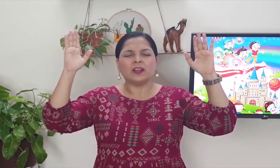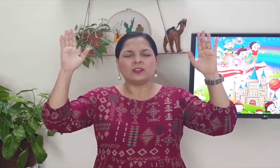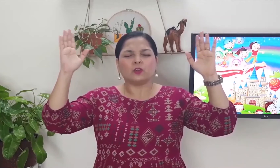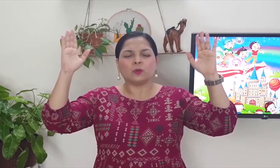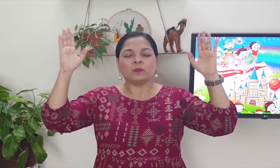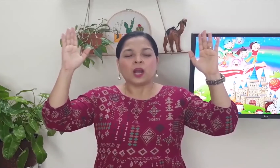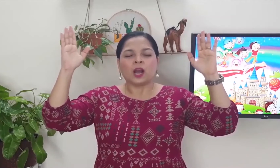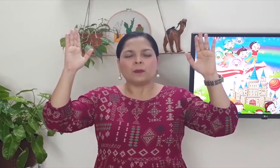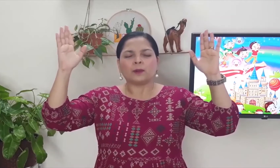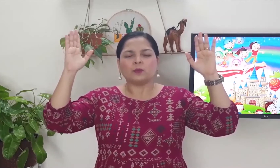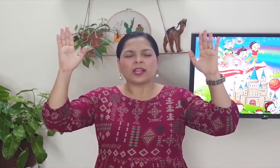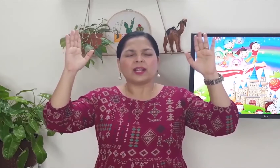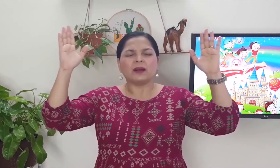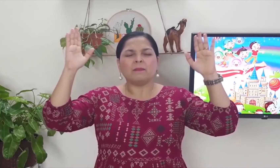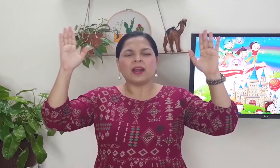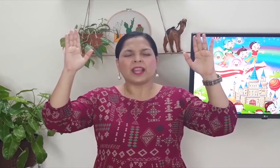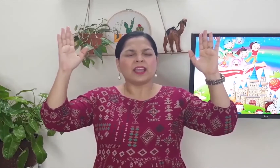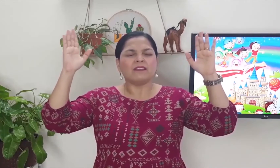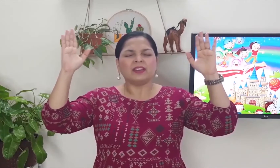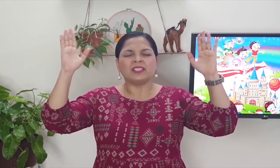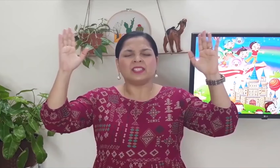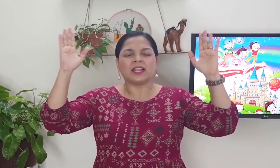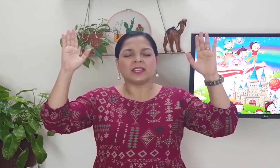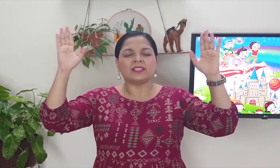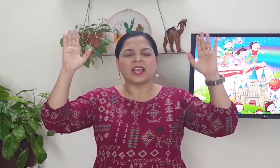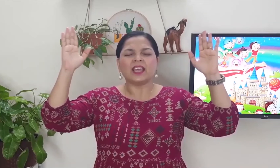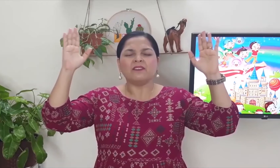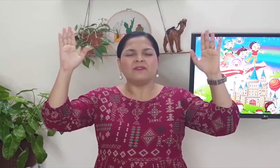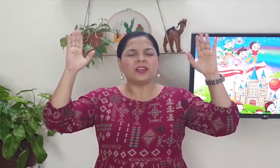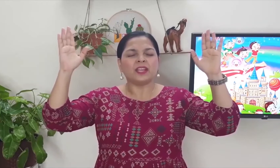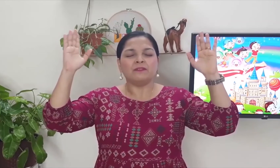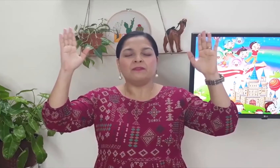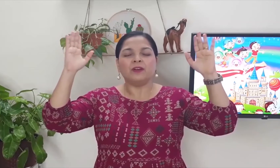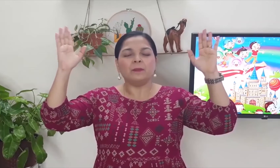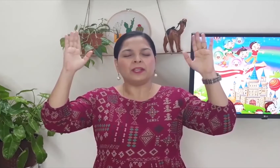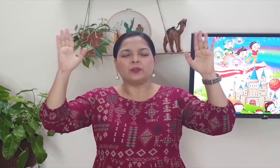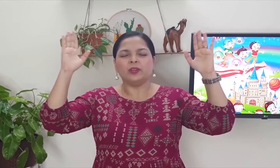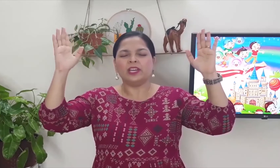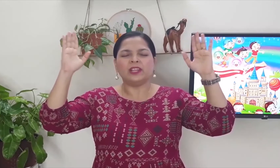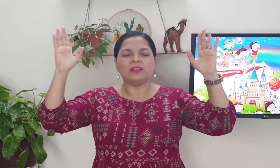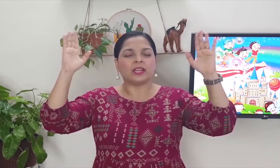जहाँ पनि बिरामी अवस्थामा छ येशुको नाममा म हरेकको लागि प्रार्थना गर्दछु।